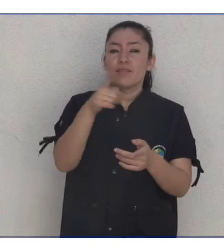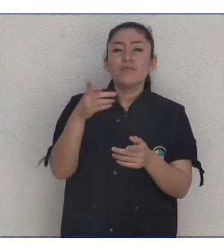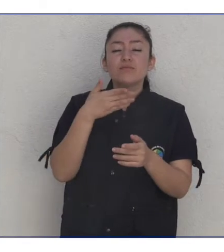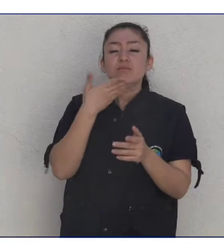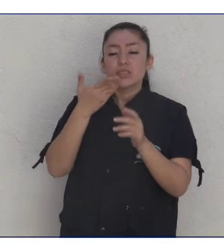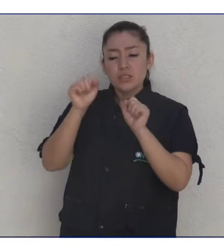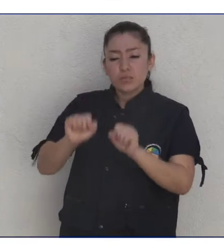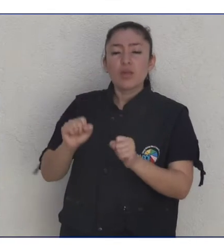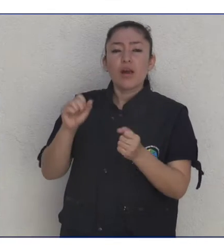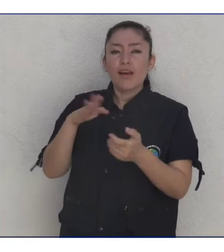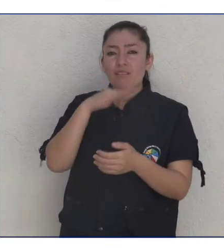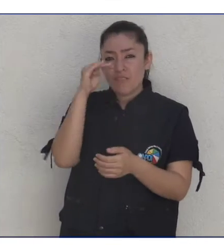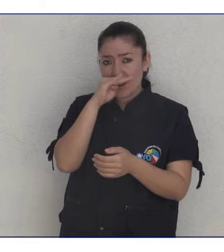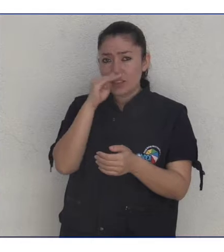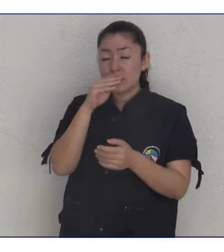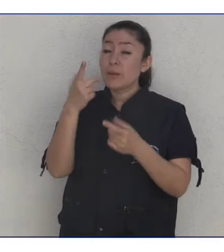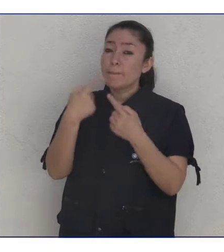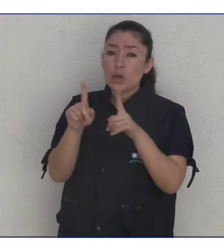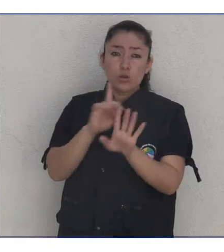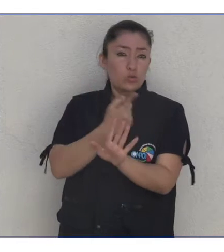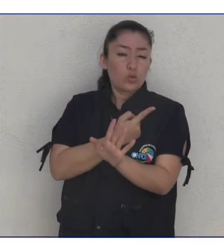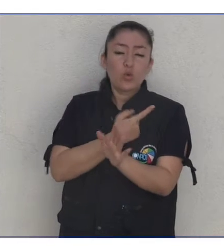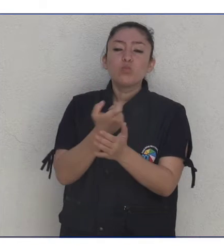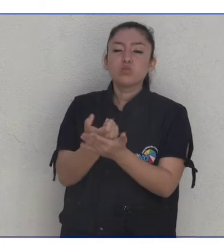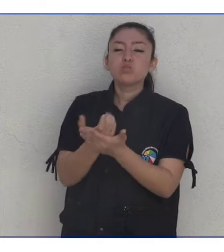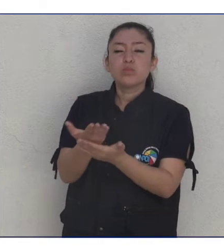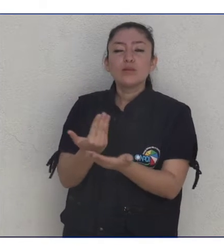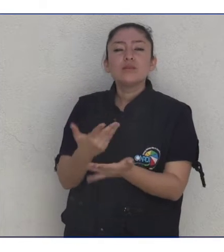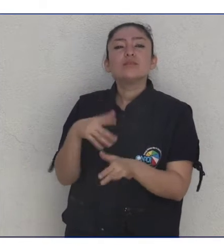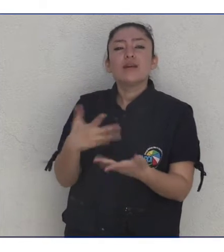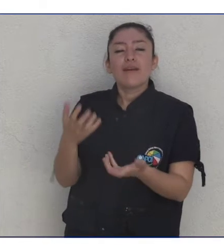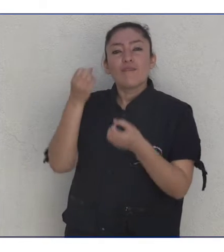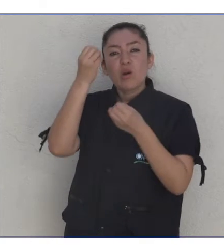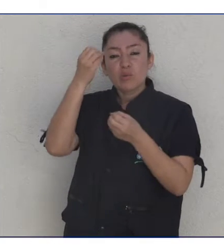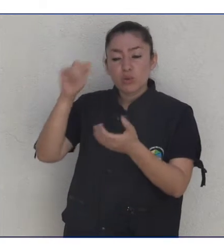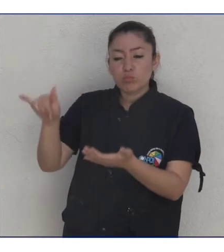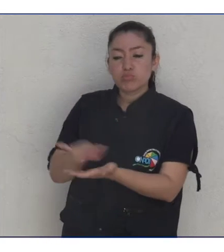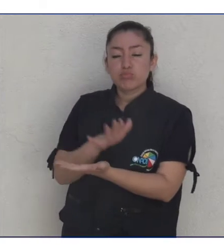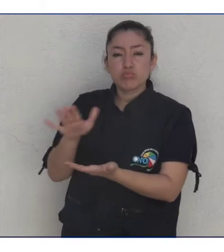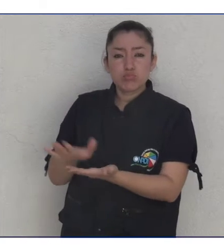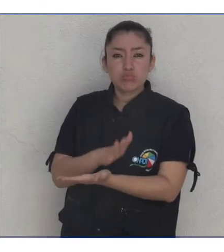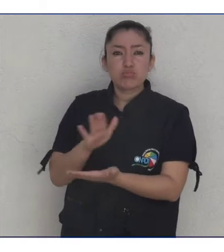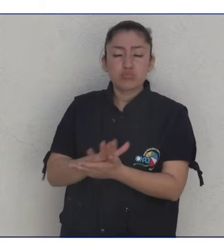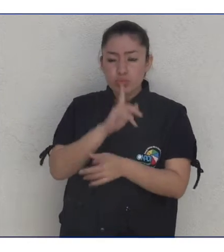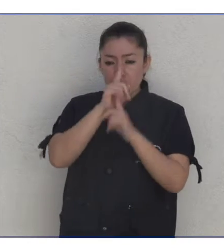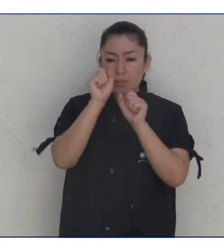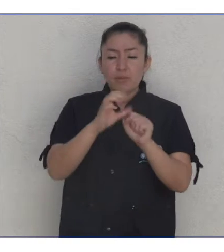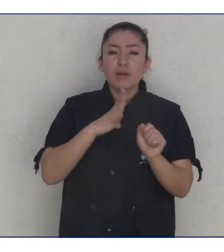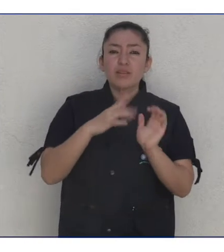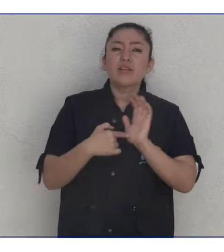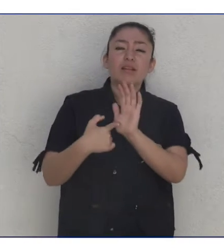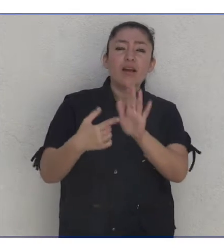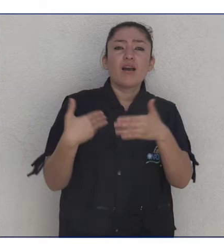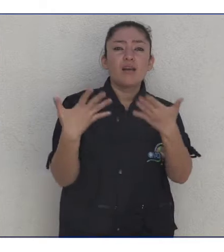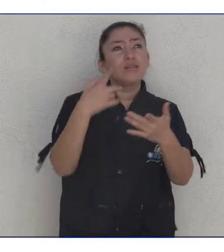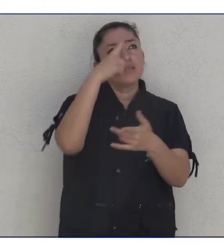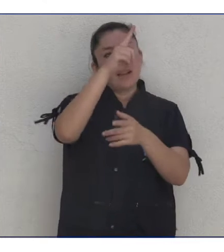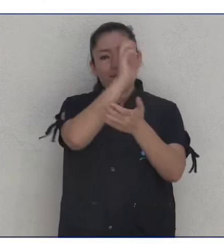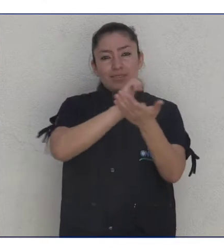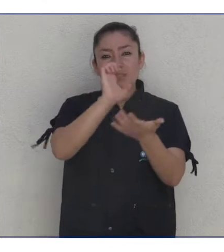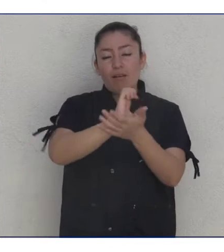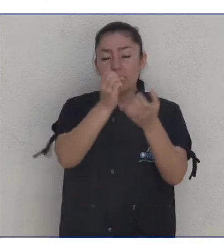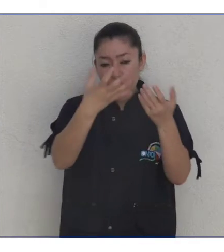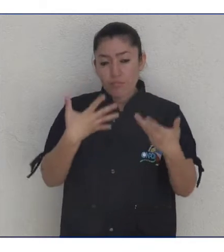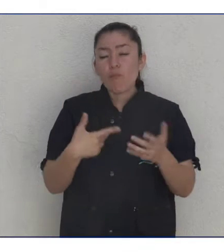de sencillez y gratuidad. Solo se cobrarán los gastos de reproducción de la información. La reproducción de la información habilitará al Estado a realizar